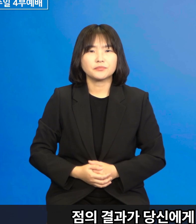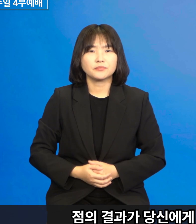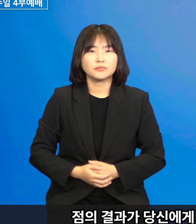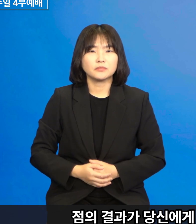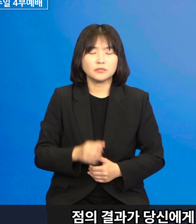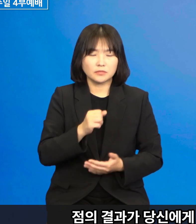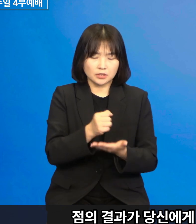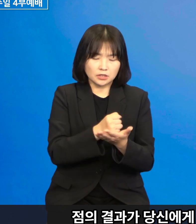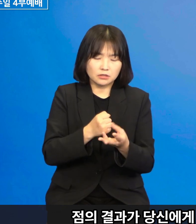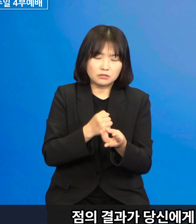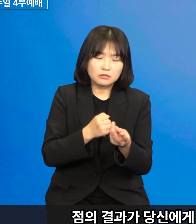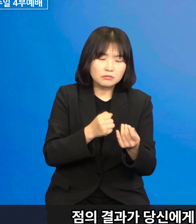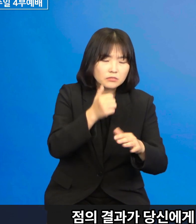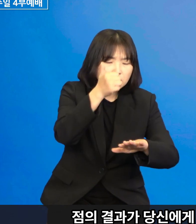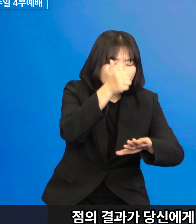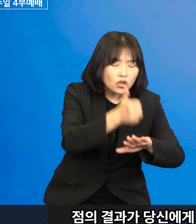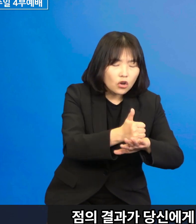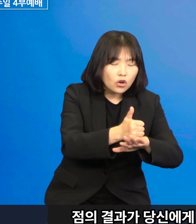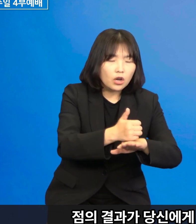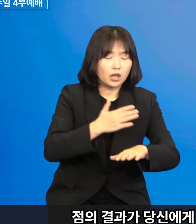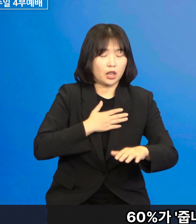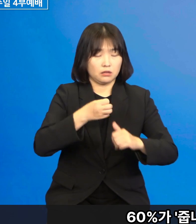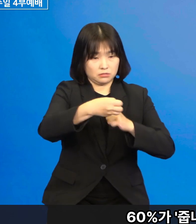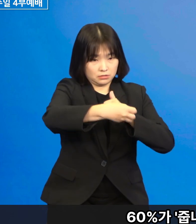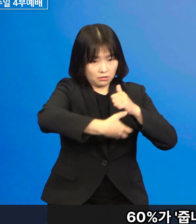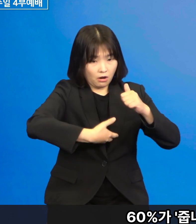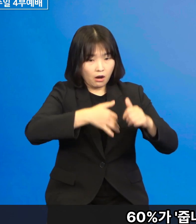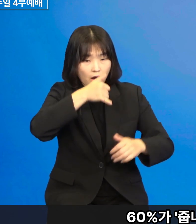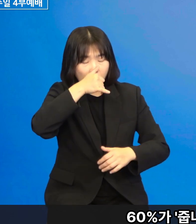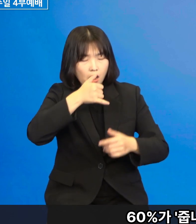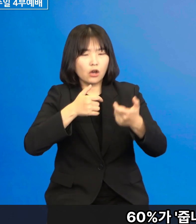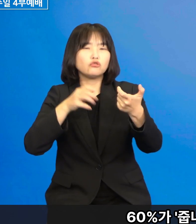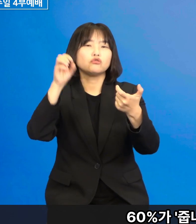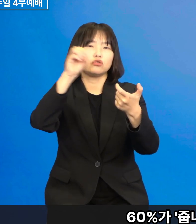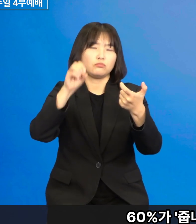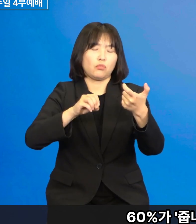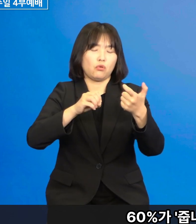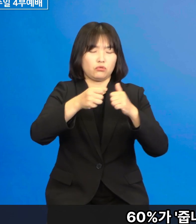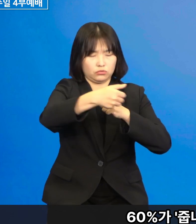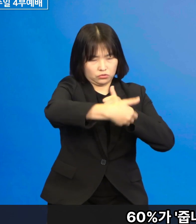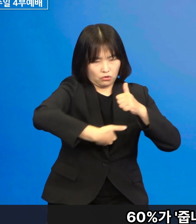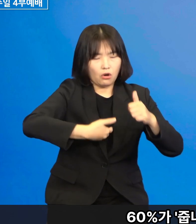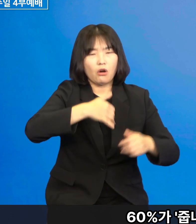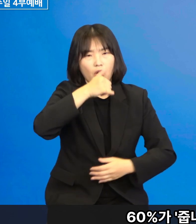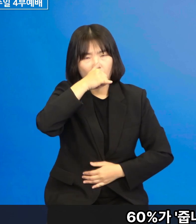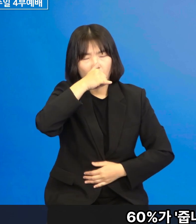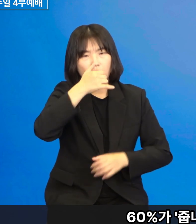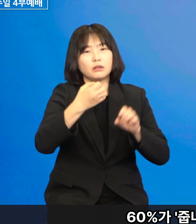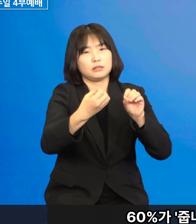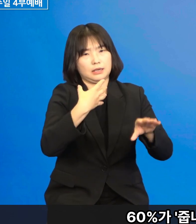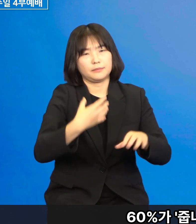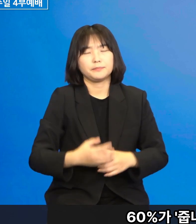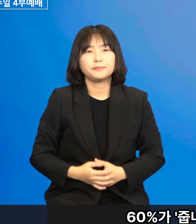점의 결과가 당신에게 영향을 줍니까? 라는 질문에 60%가 줍니다라고 답했어요.